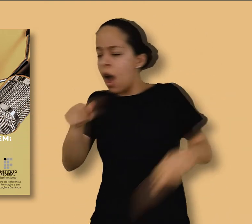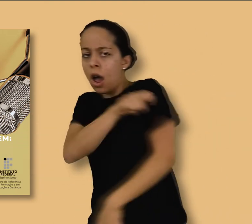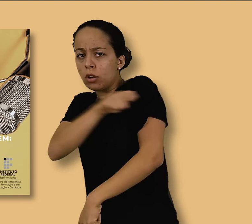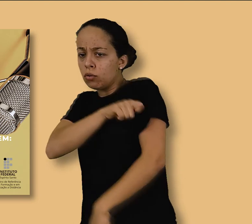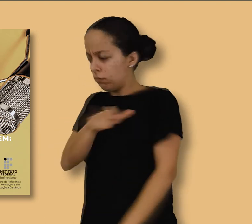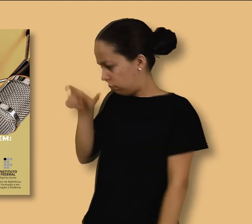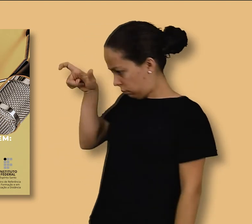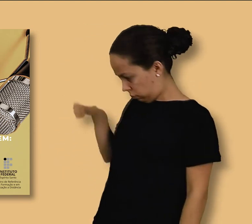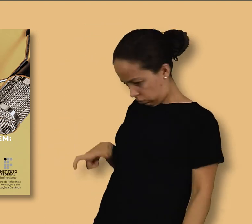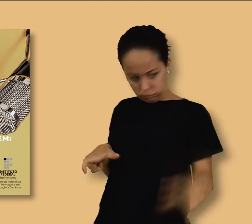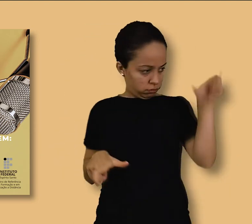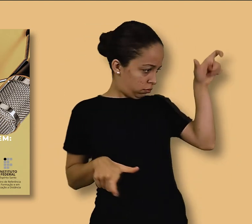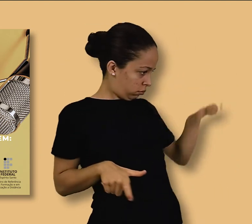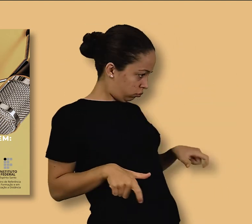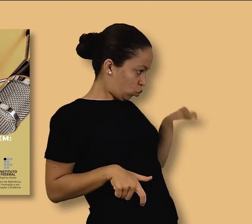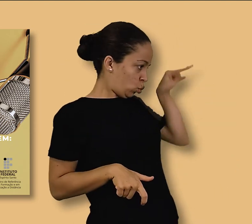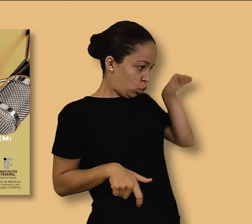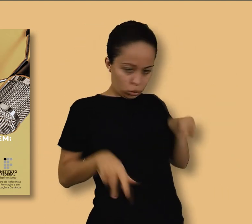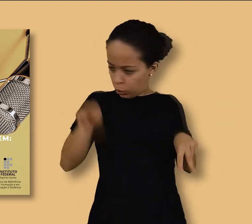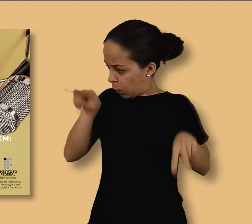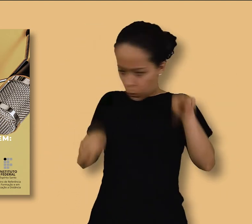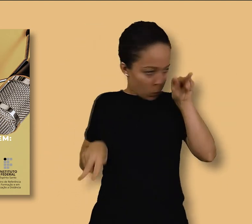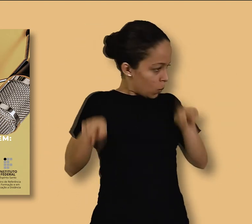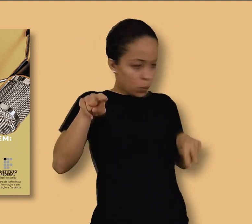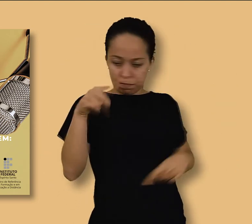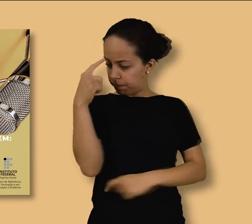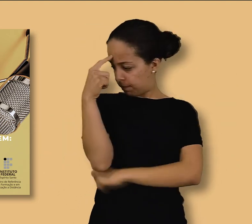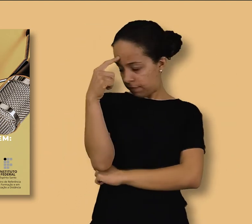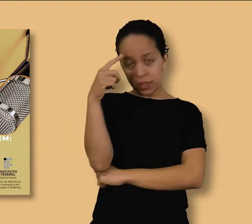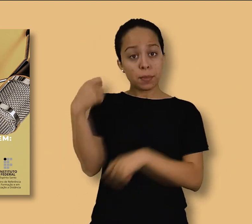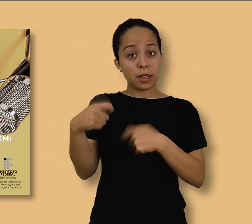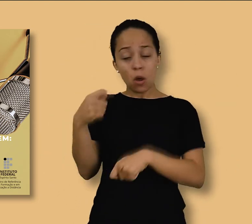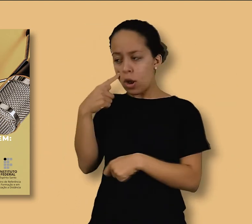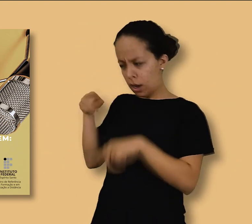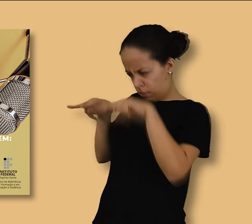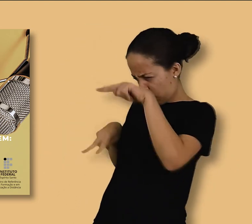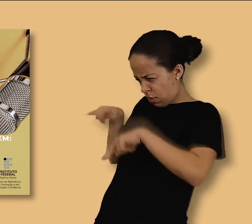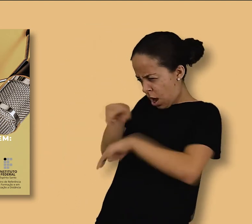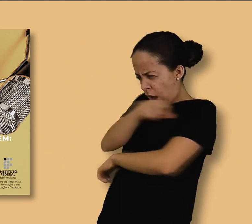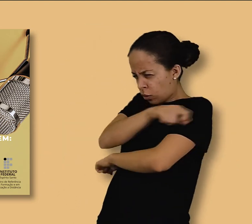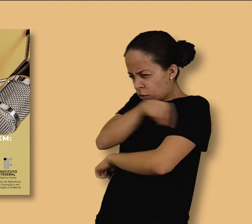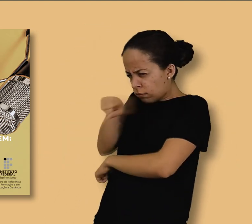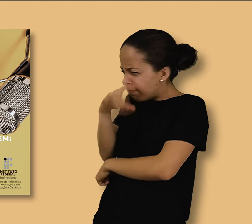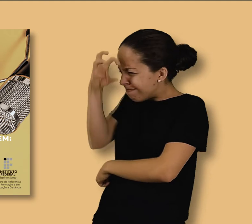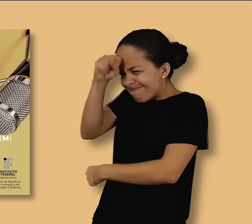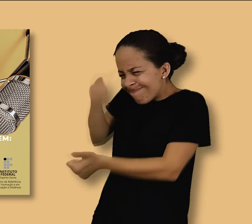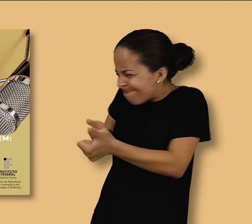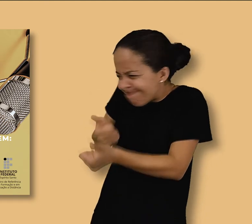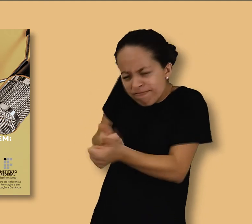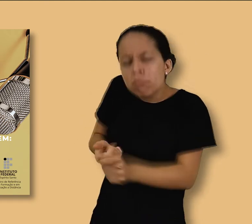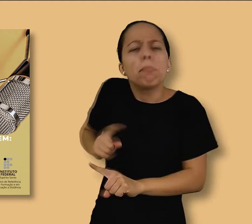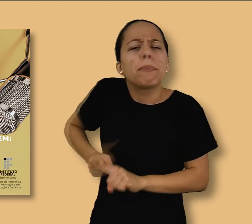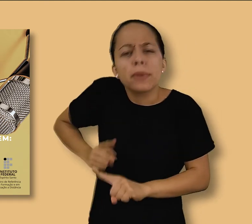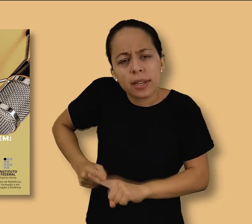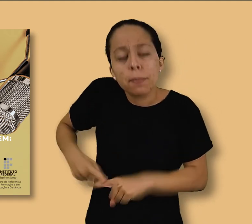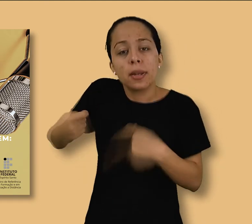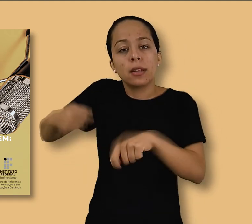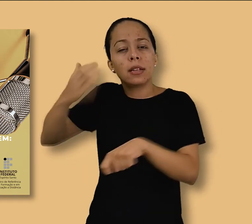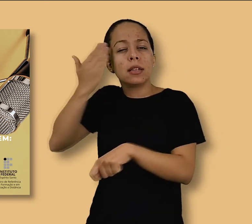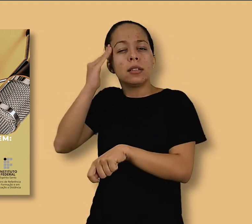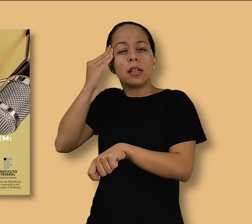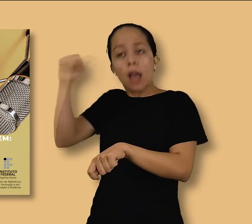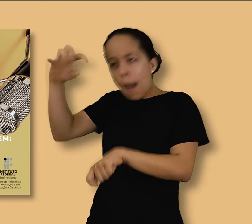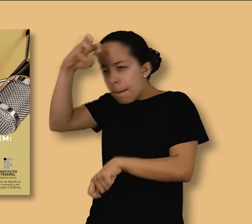refletir sobre o porquê que o aluno não aprende só depois de entender como que ele aprende só depois de entender como que aprendizagem funciona